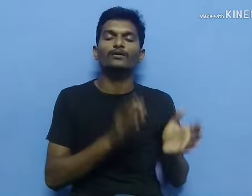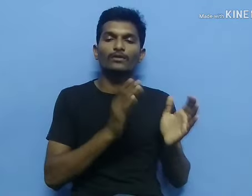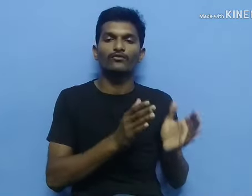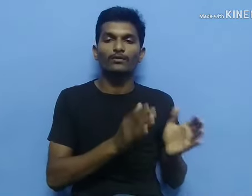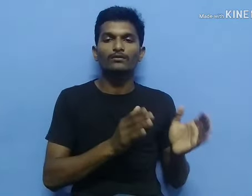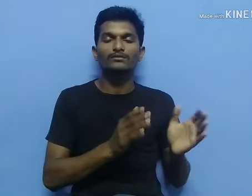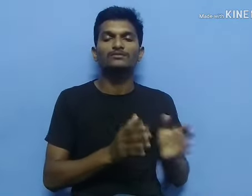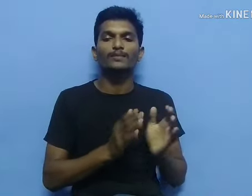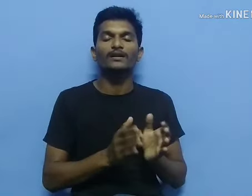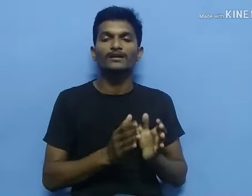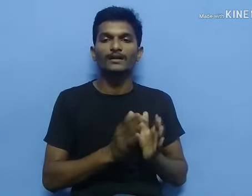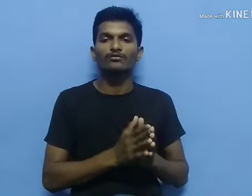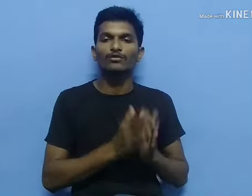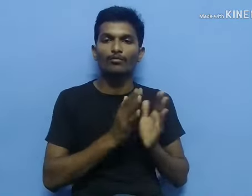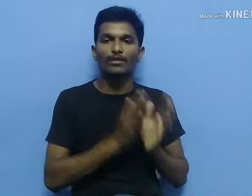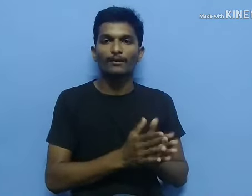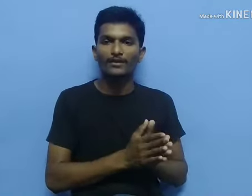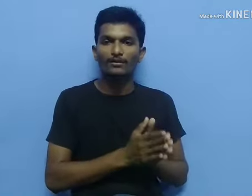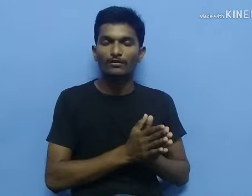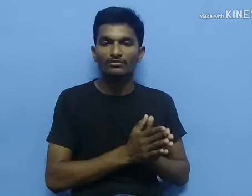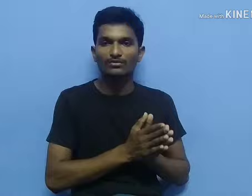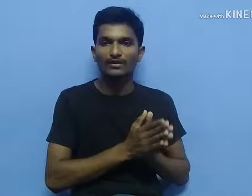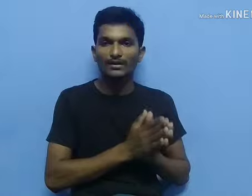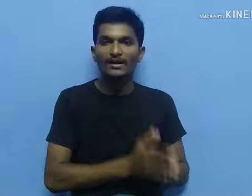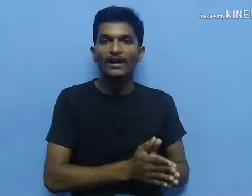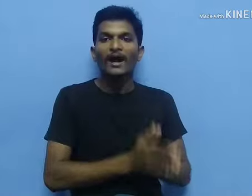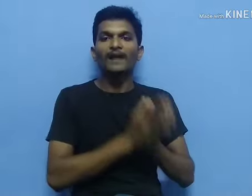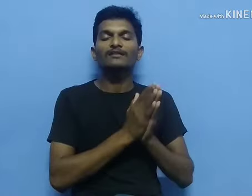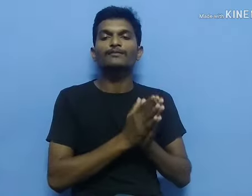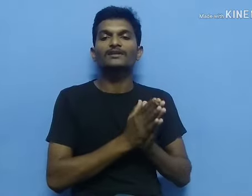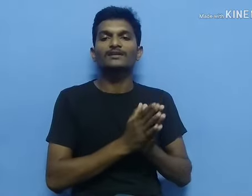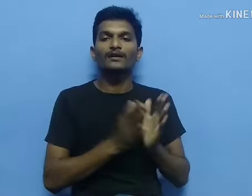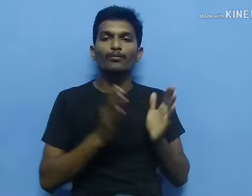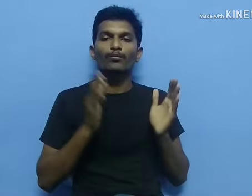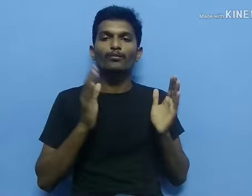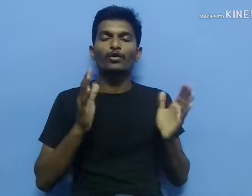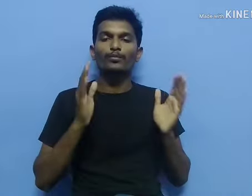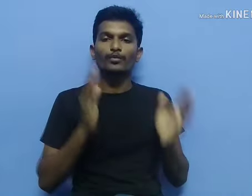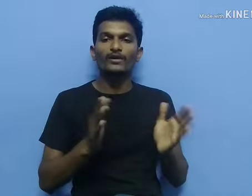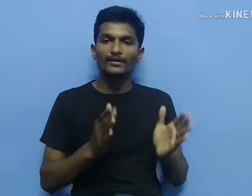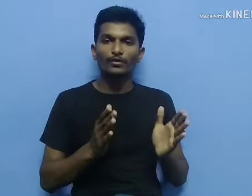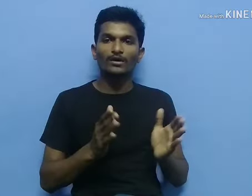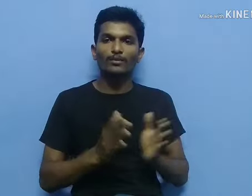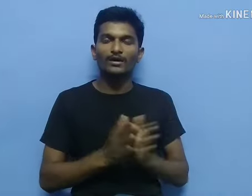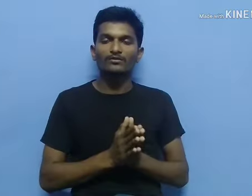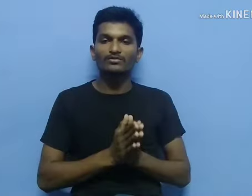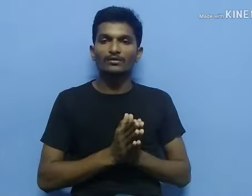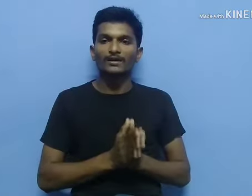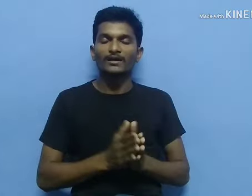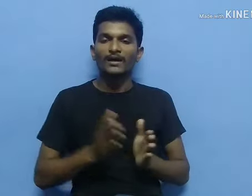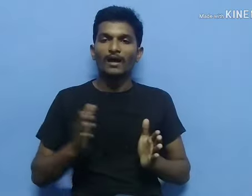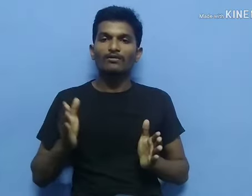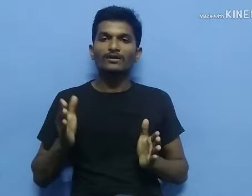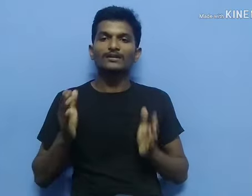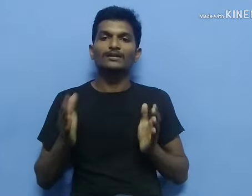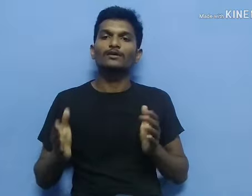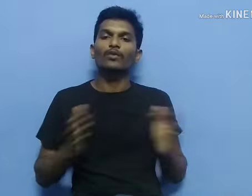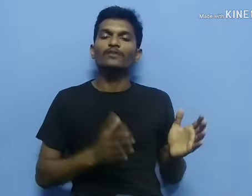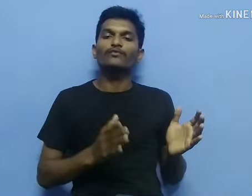ஒய்ஃப் கூடயோ வந்து ஸ்பெண்டிங் டைம் வந்து ரொம்ப கம்மியா இருக்கும் அப்படின்னு சொல்றாங்க. அடுத்து பாத்தீங்கன்னா, மோர் ப்ரொடக்டிவா இருப்பாங்க அப்படின்னு சொல்றாங்க. அவங்க அந்த ஒய்ஃப்க்கு